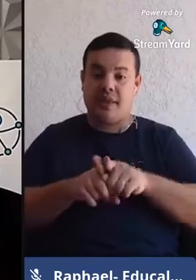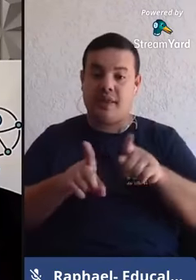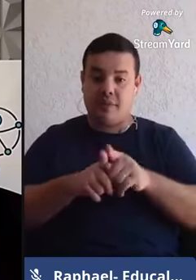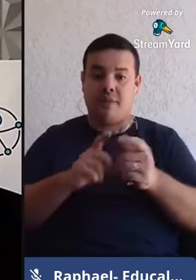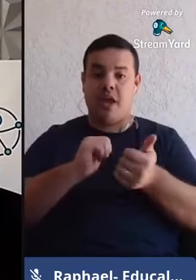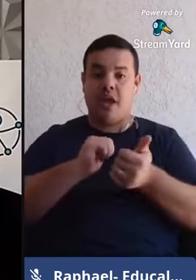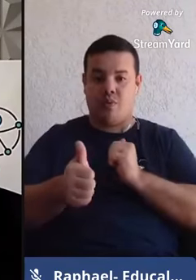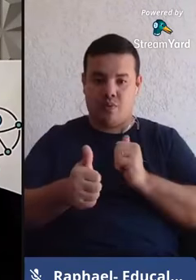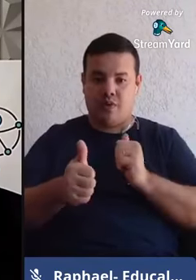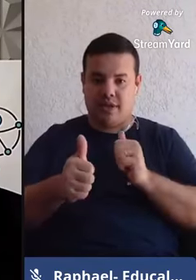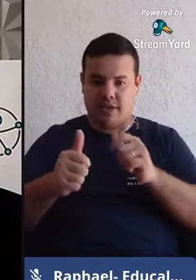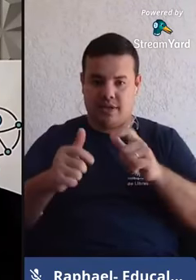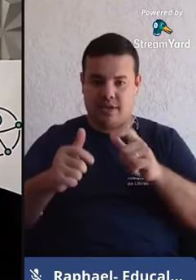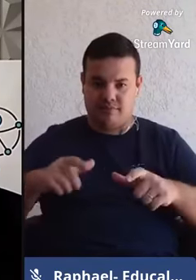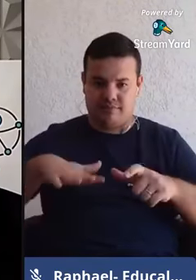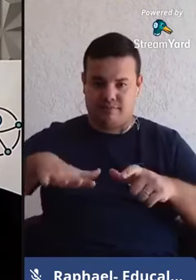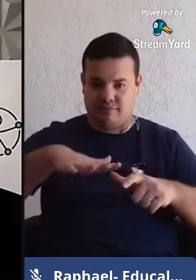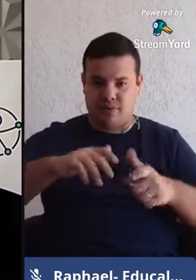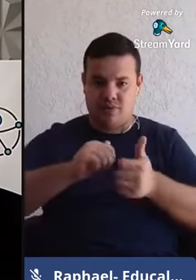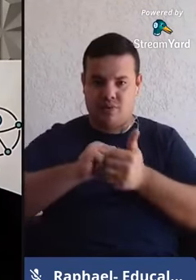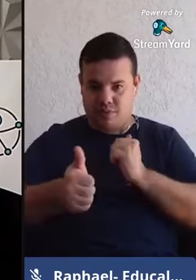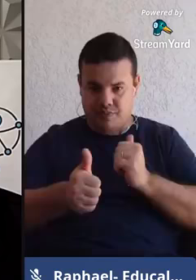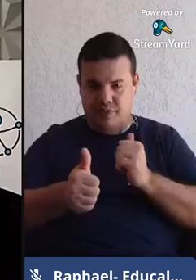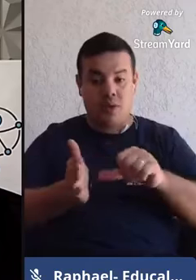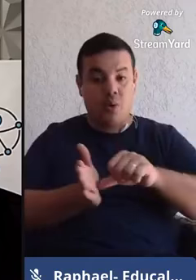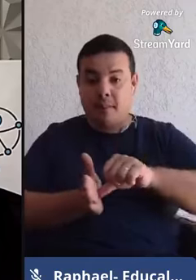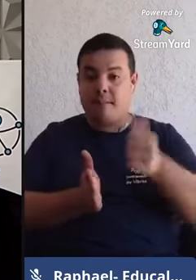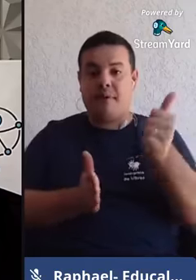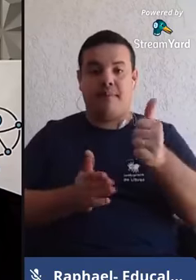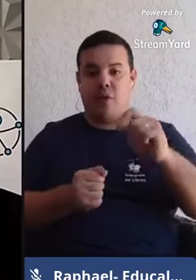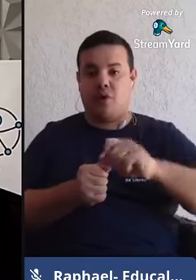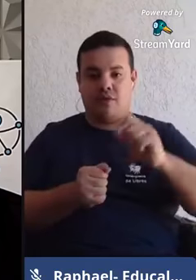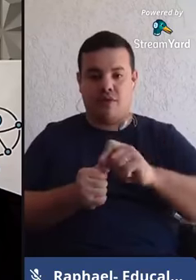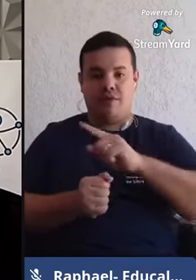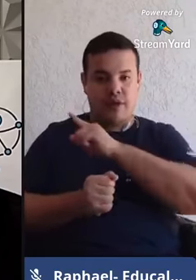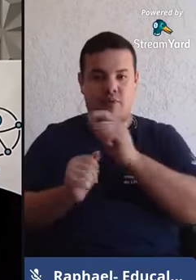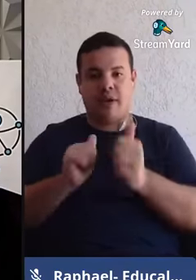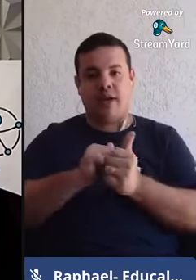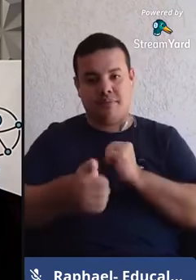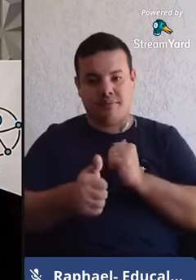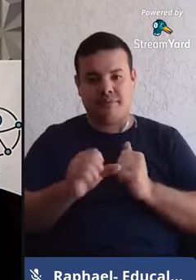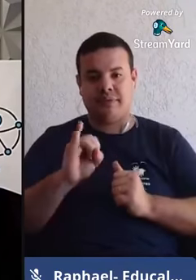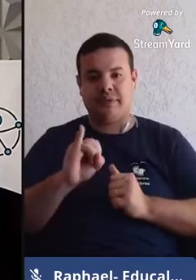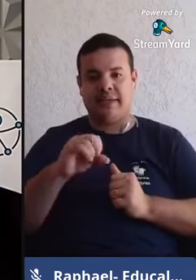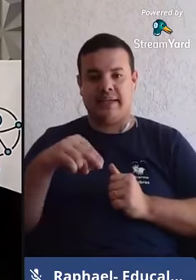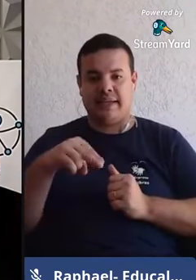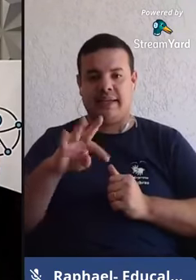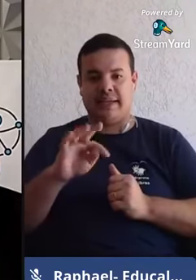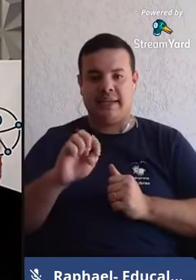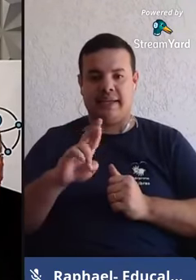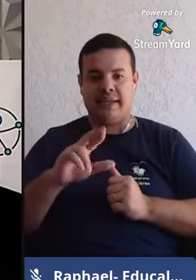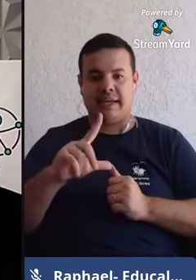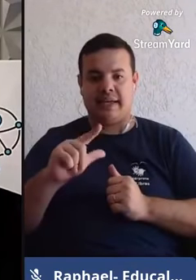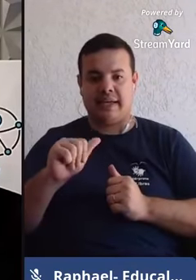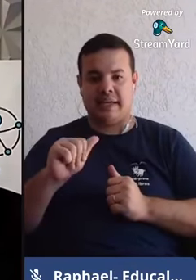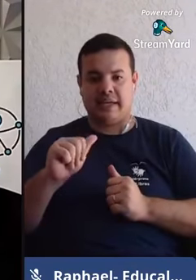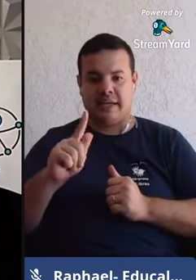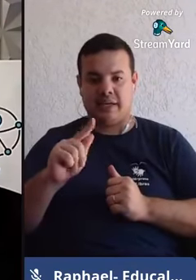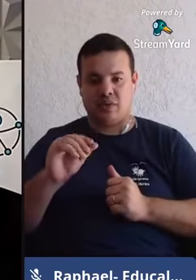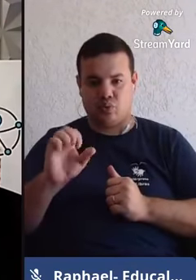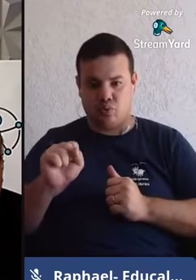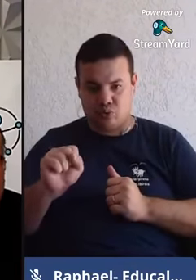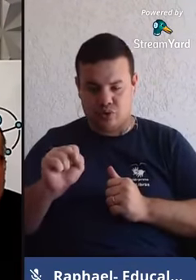a primeira Mobility Show foi feita em Interlagos, no Autódromo de Interlagos, em 2015. Uma feira pequenininha, com algumas tendas e